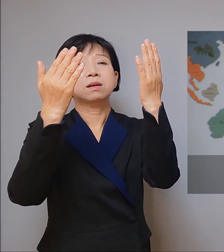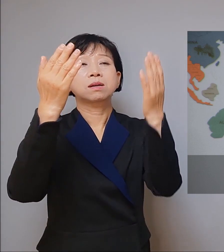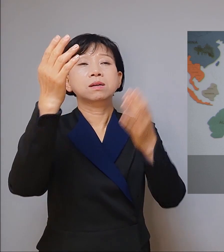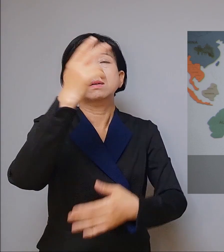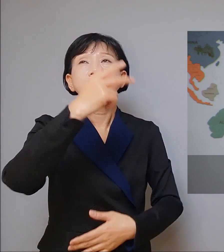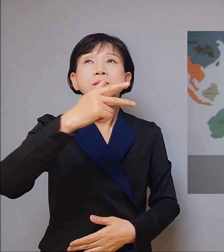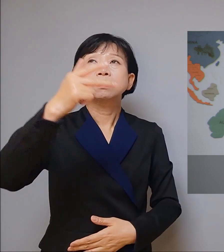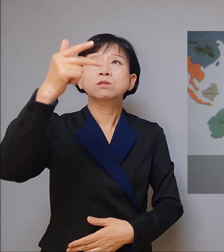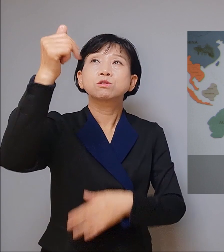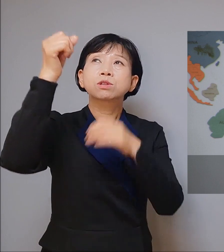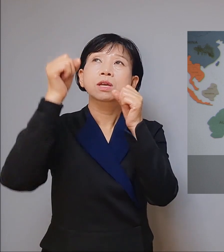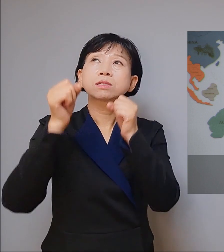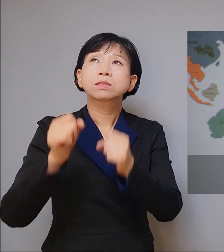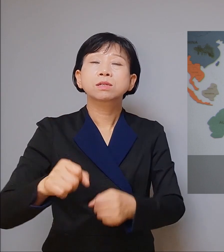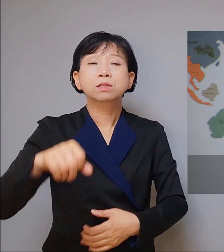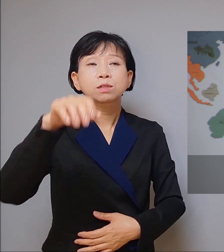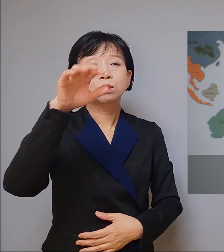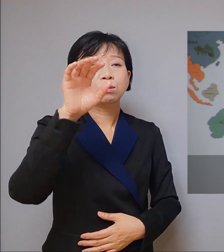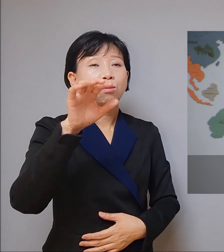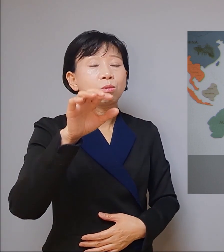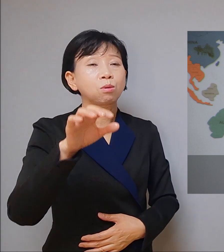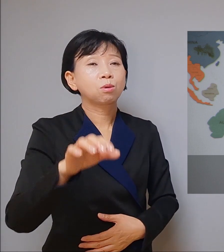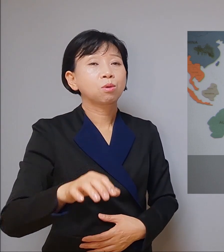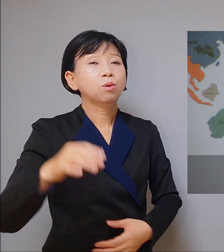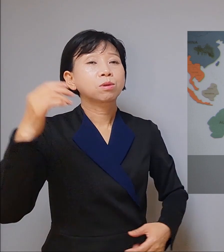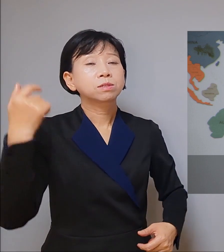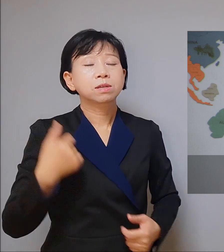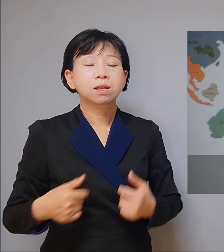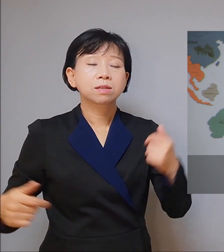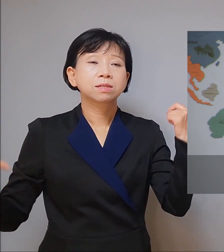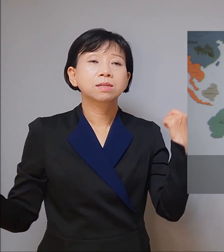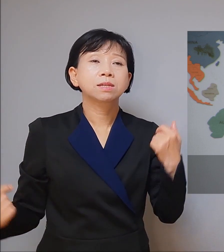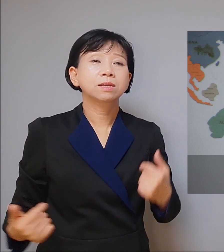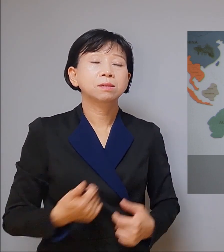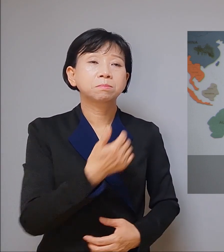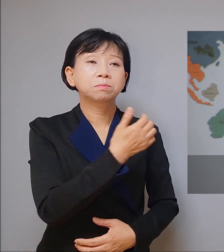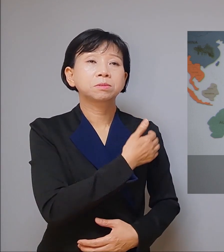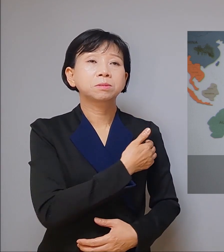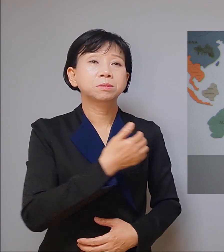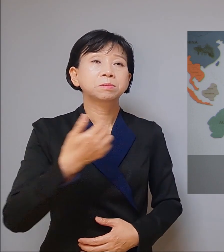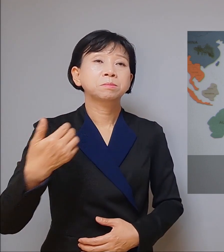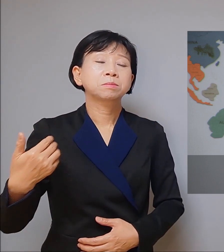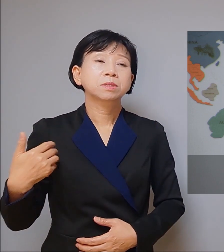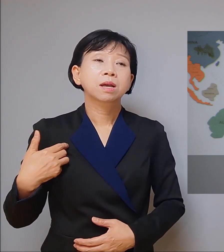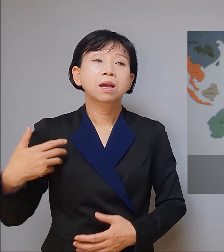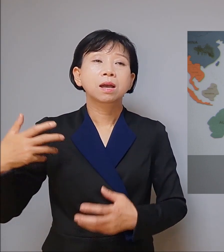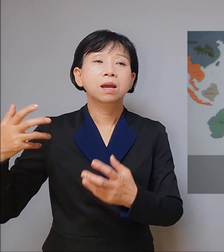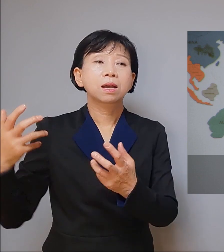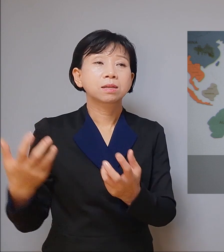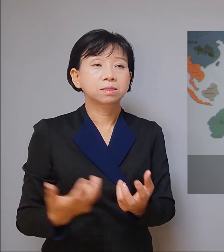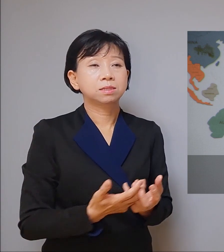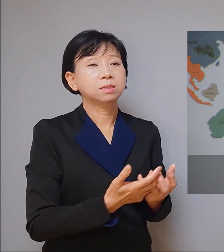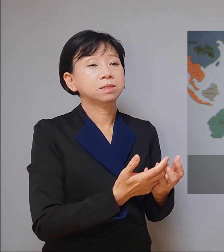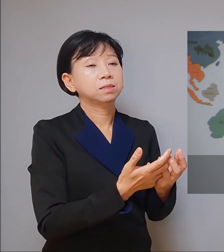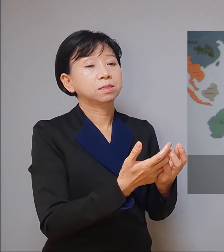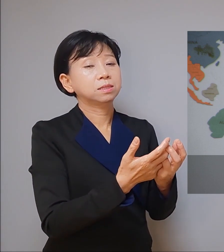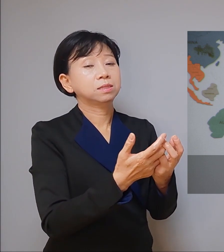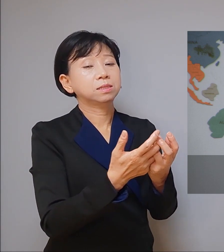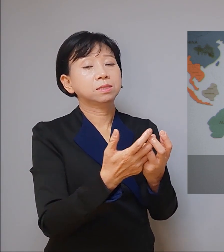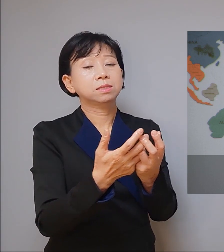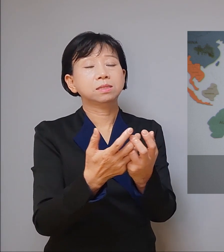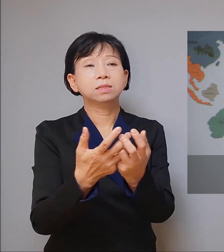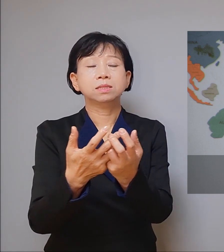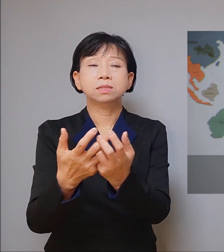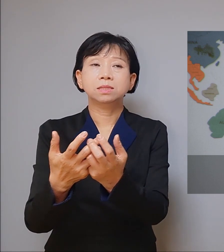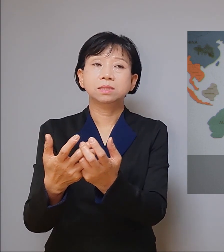예배드립니다. 주 계신 곳엔 기쁨 가득.